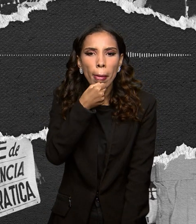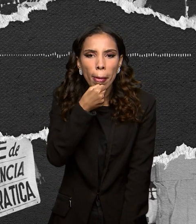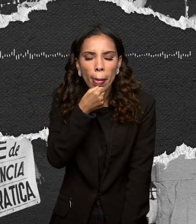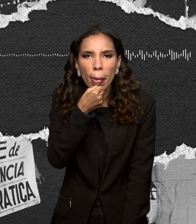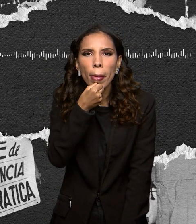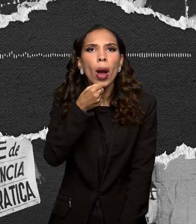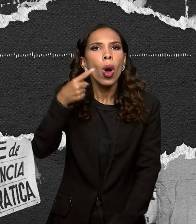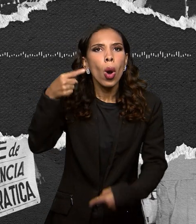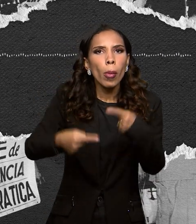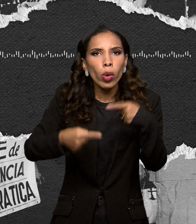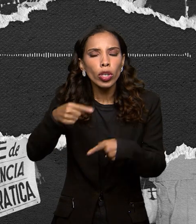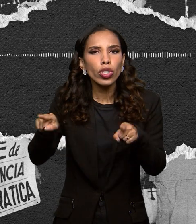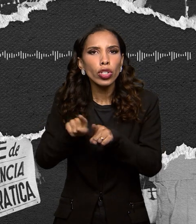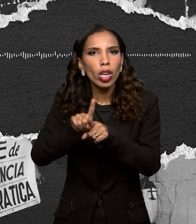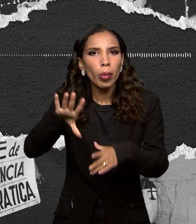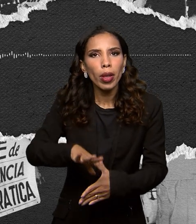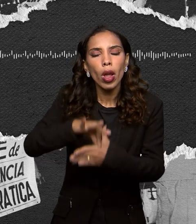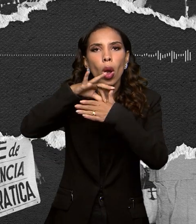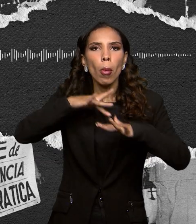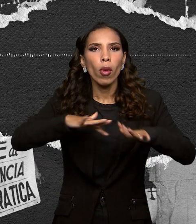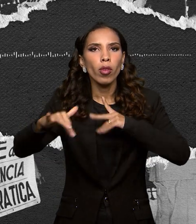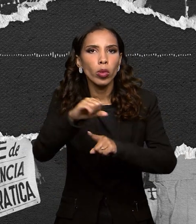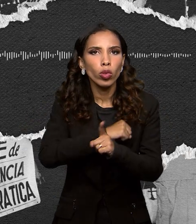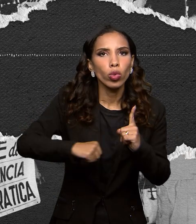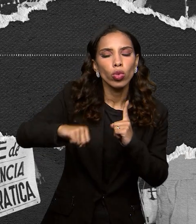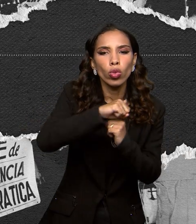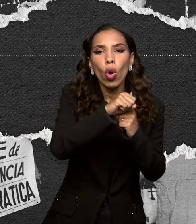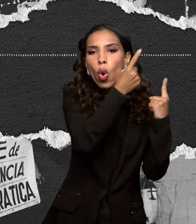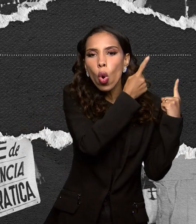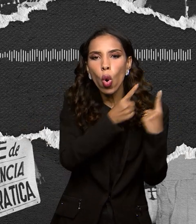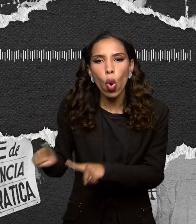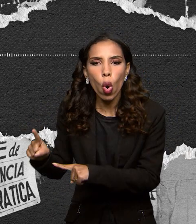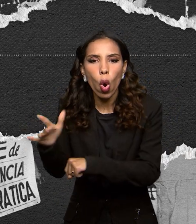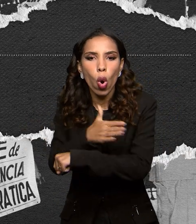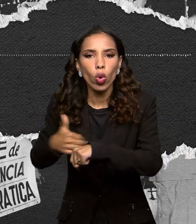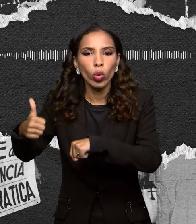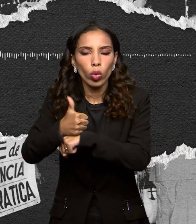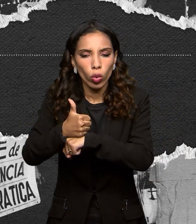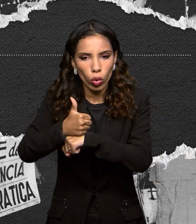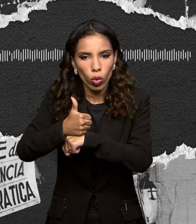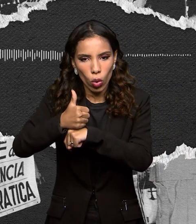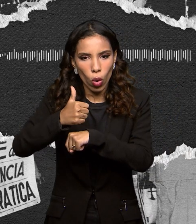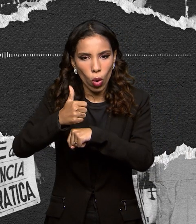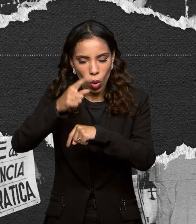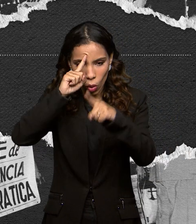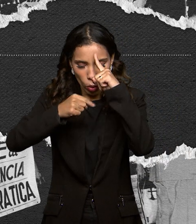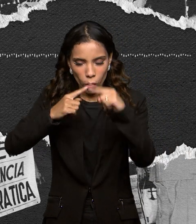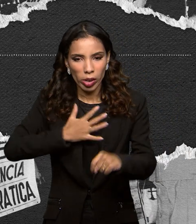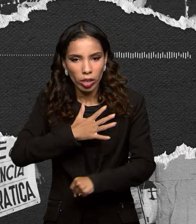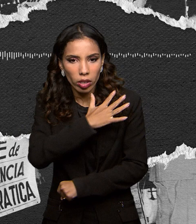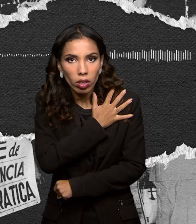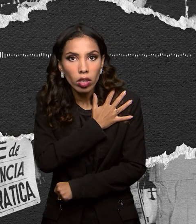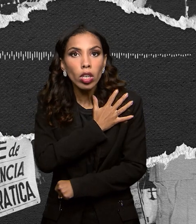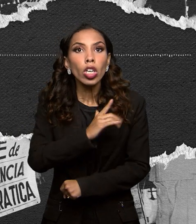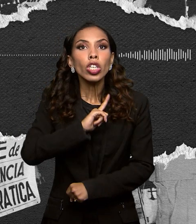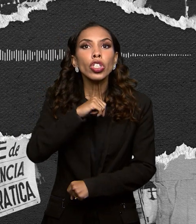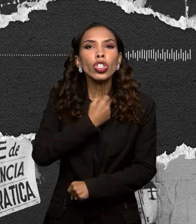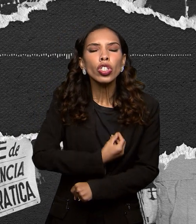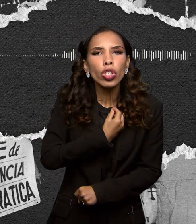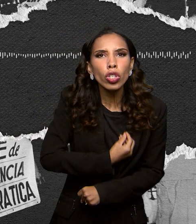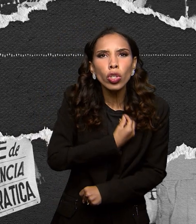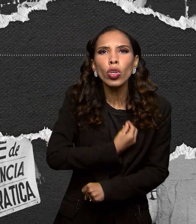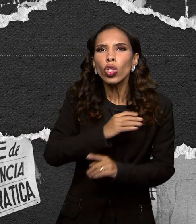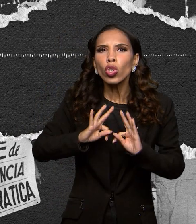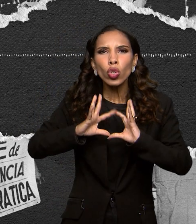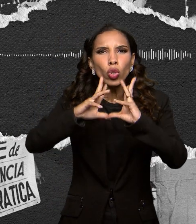de políticos e lideranças de movimentos sociais que se colocaram contra o golpe. Está lançada inteiramente para